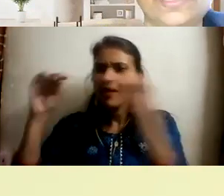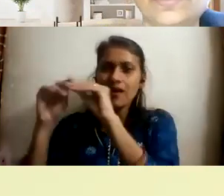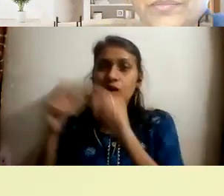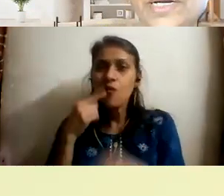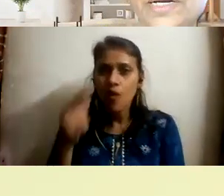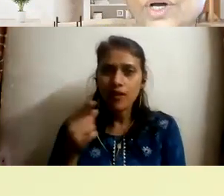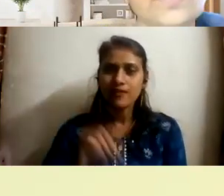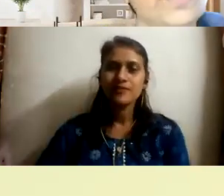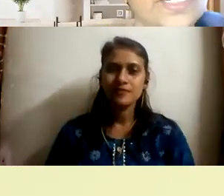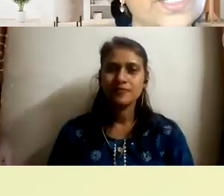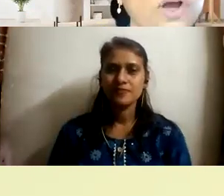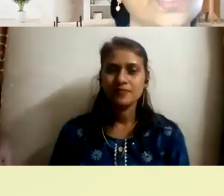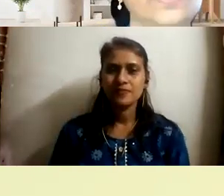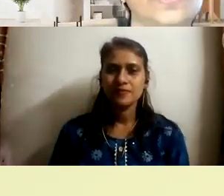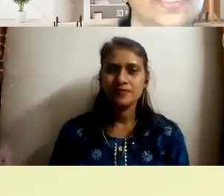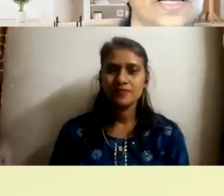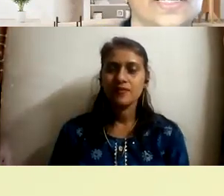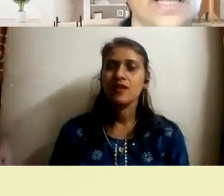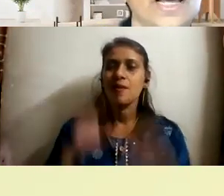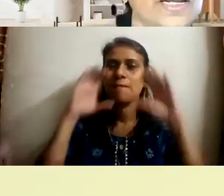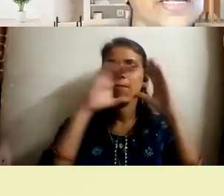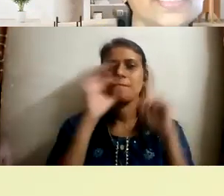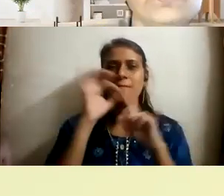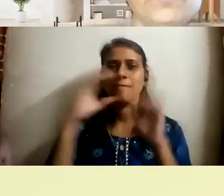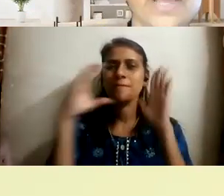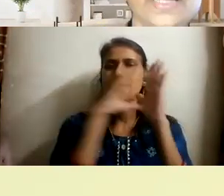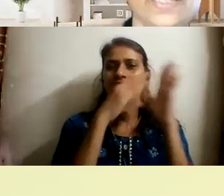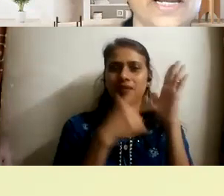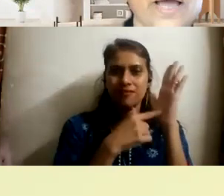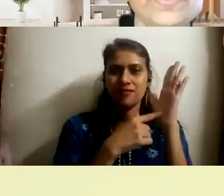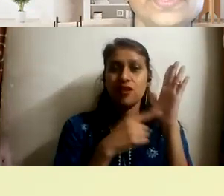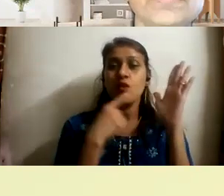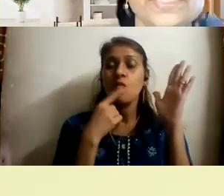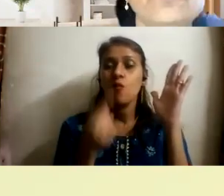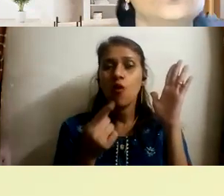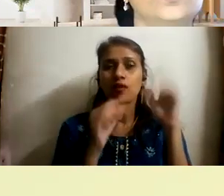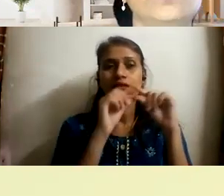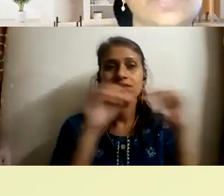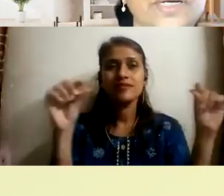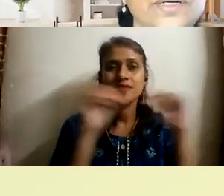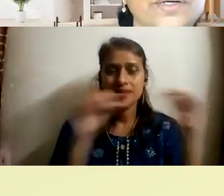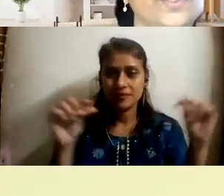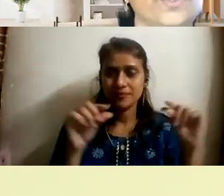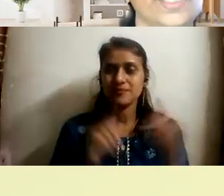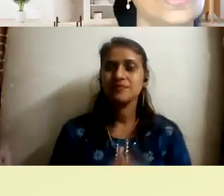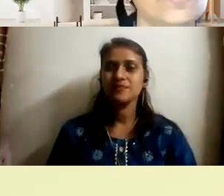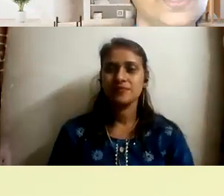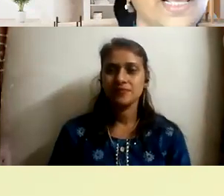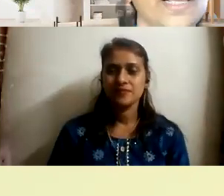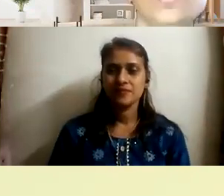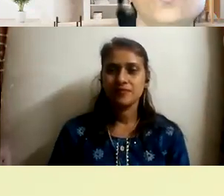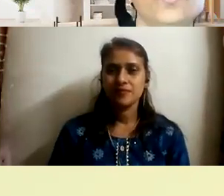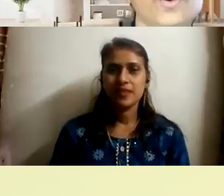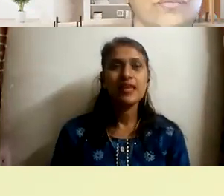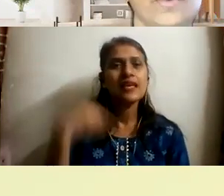है मैंने जॉर्ज बर्नार्ड शॉ का कि द रीजनेबल मैन अडैप्ट्स हिमसेल्फ टू द वर्ल्ड. जो रीजनेबल